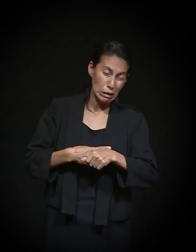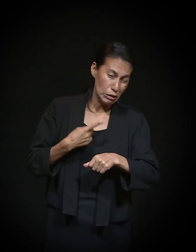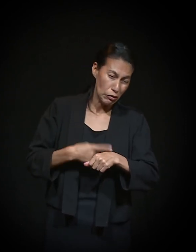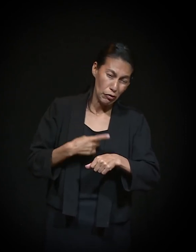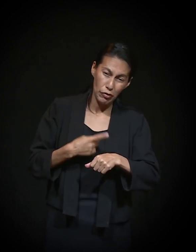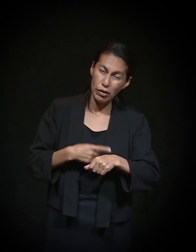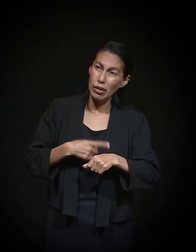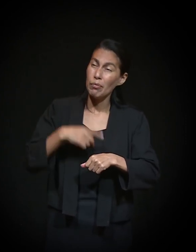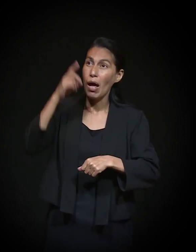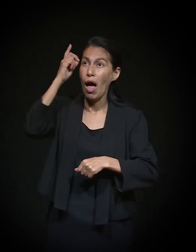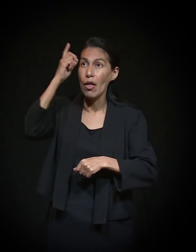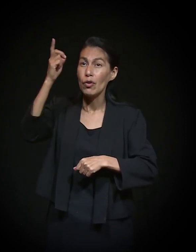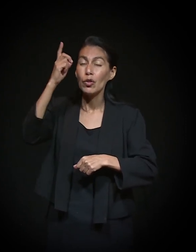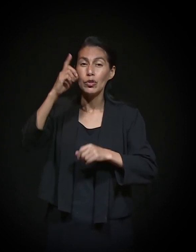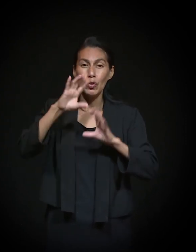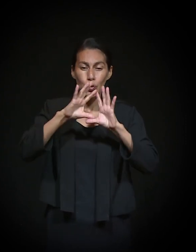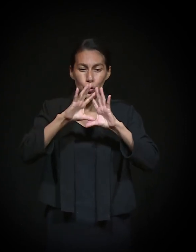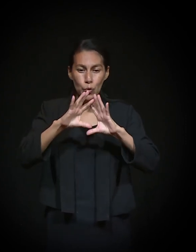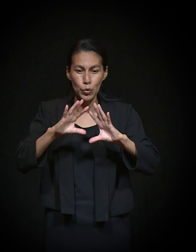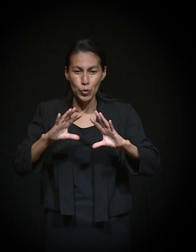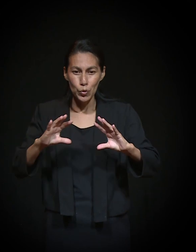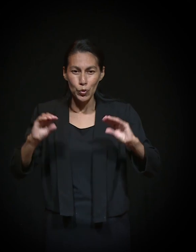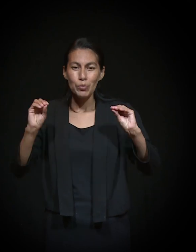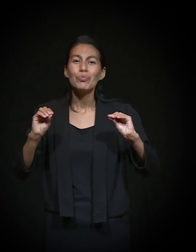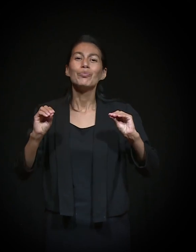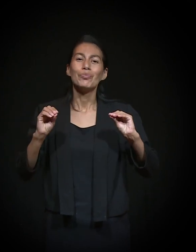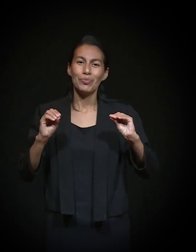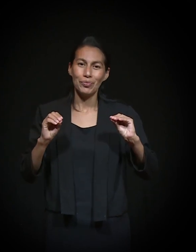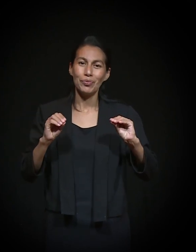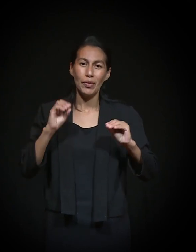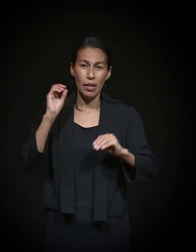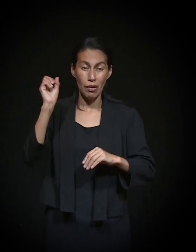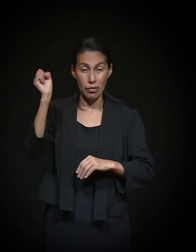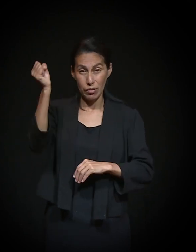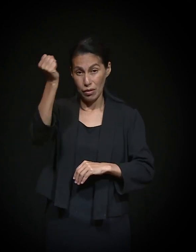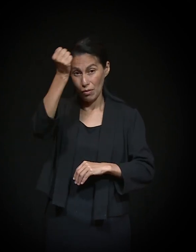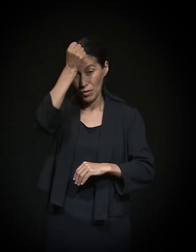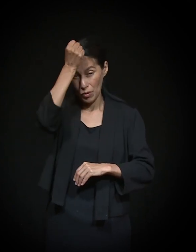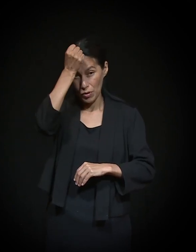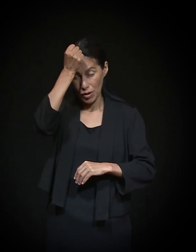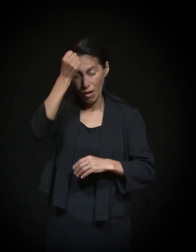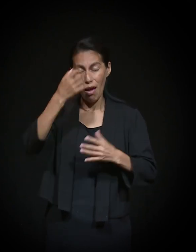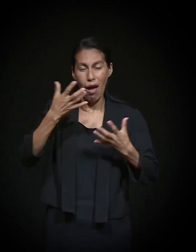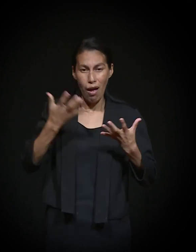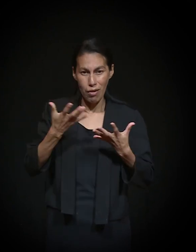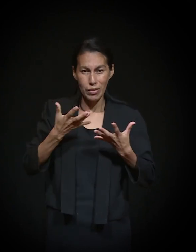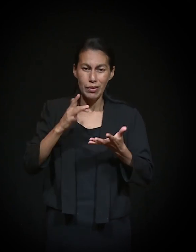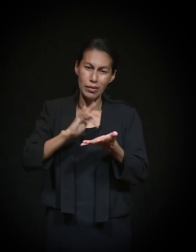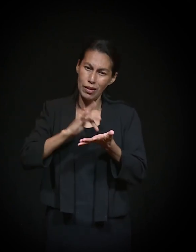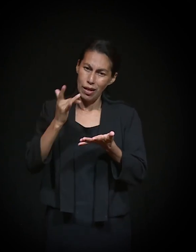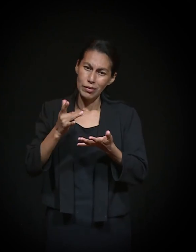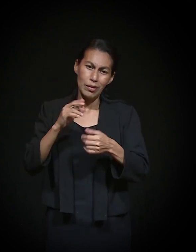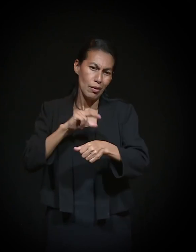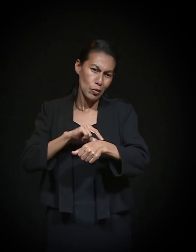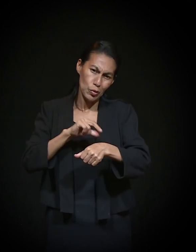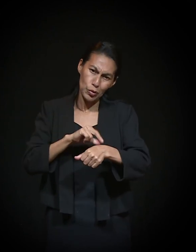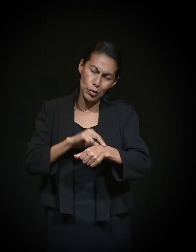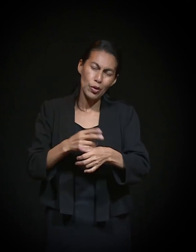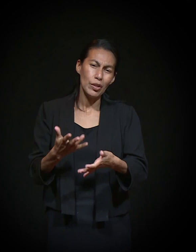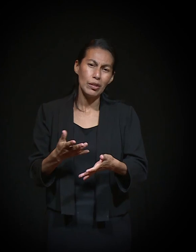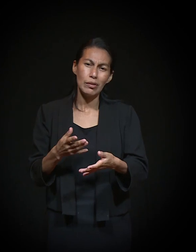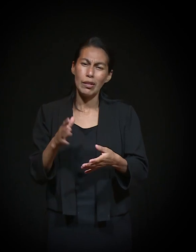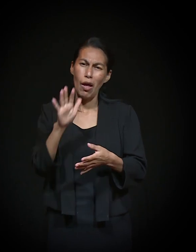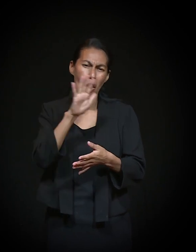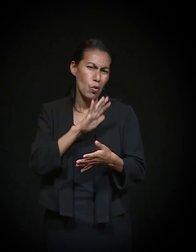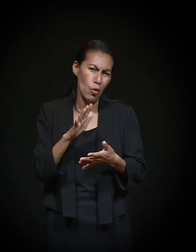Padre Celestial les permita recuperar y les dé sabiduría para hacerlo a través de los medios que